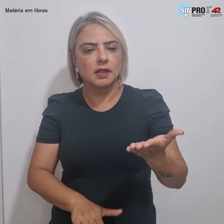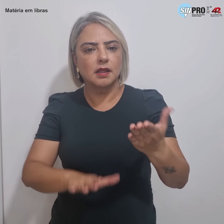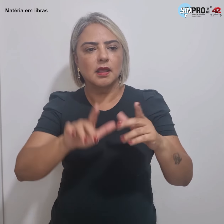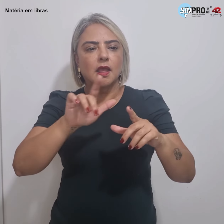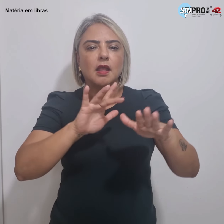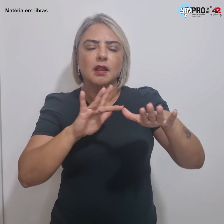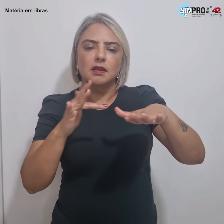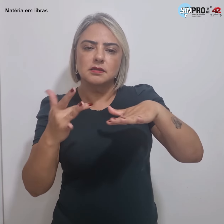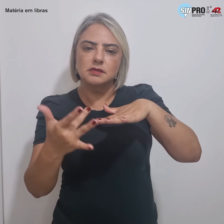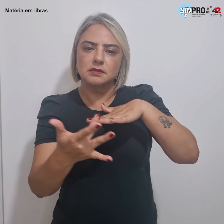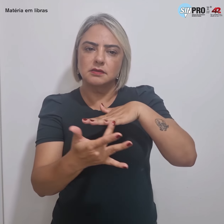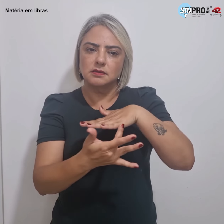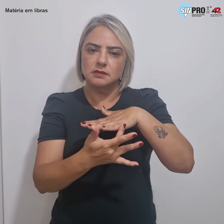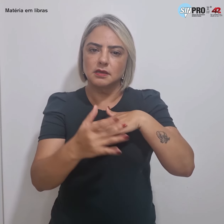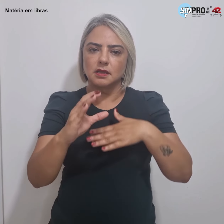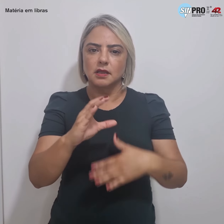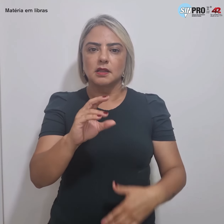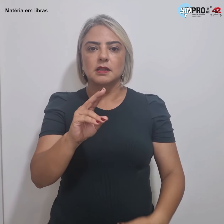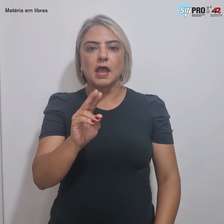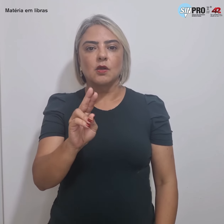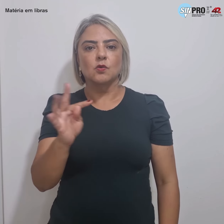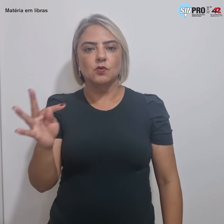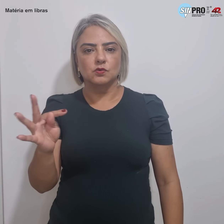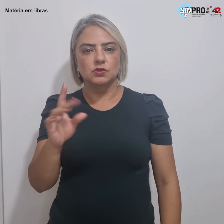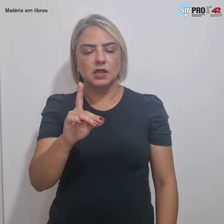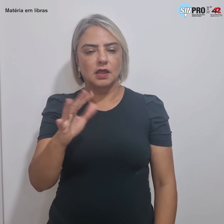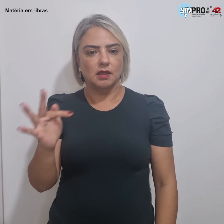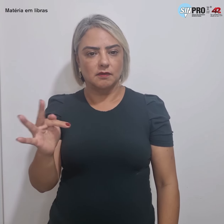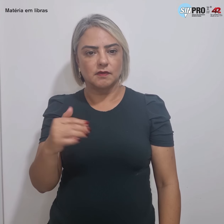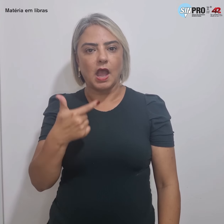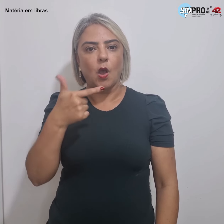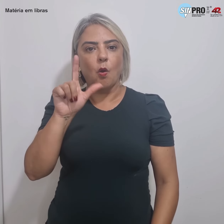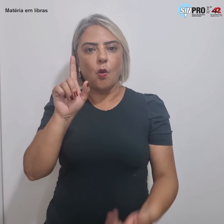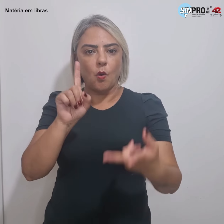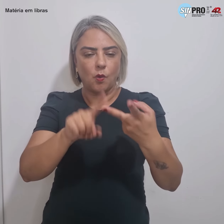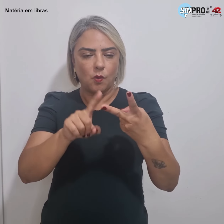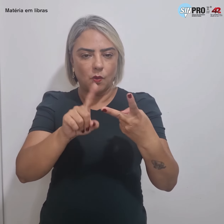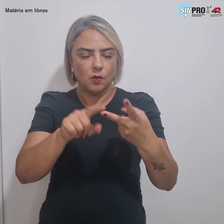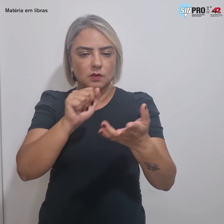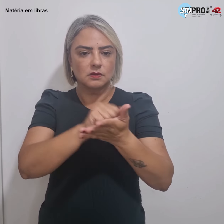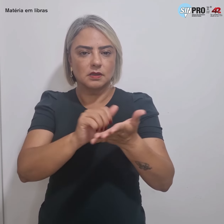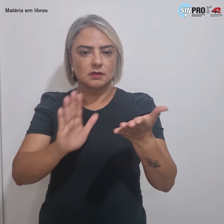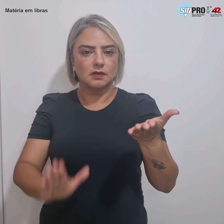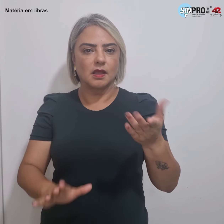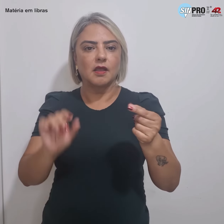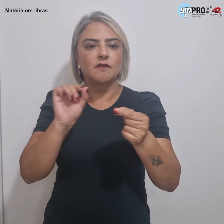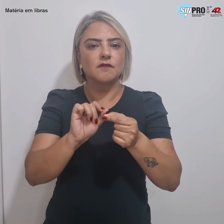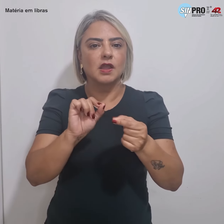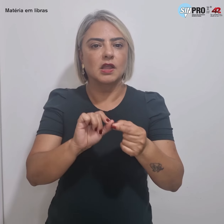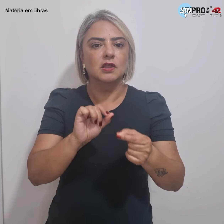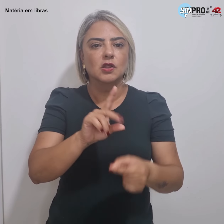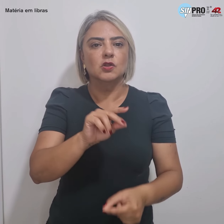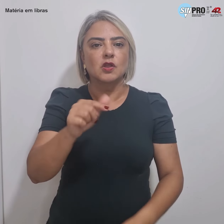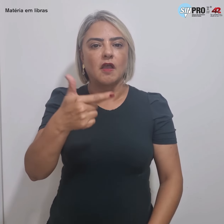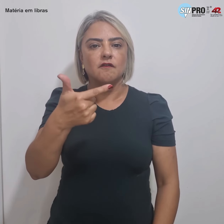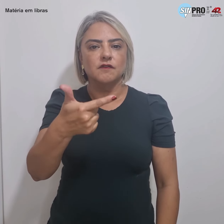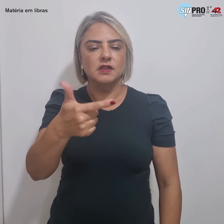redes sociais da CUT-DF. A outra atividade será realizada no dia 25 de março,